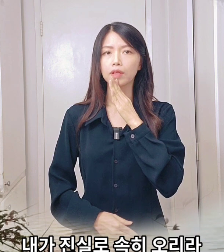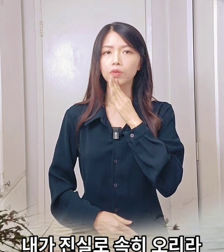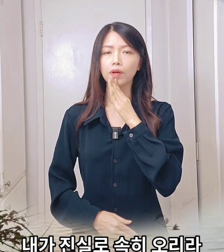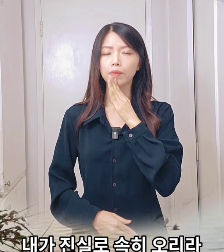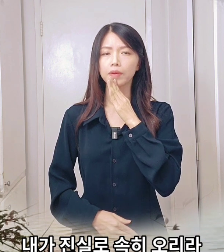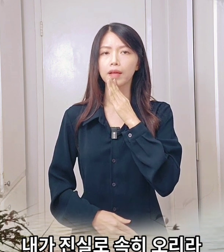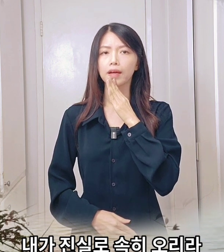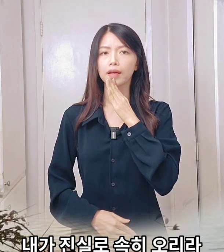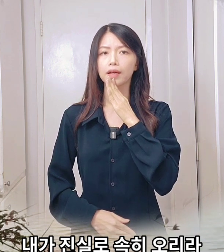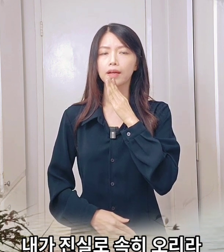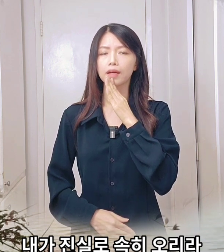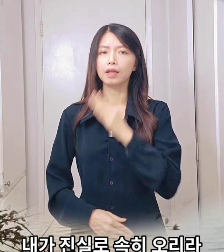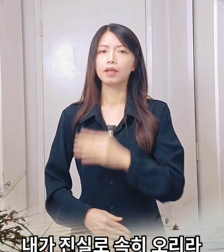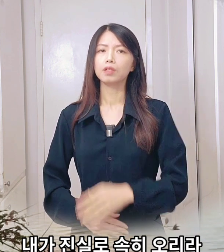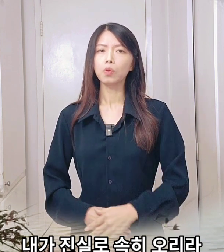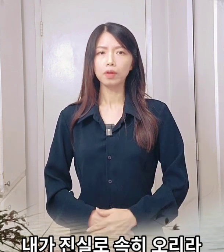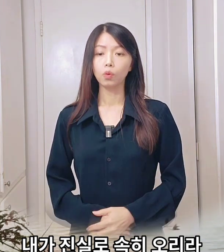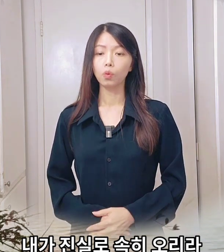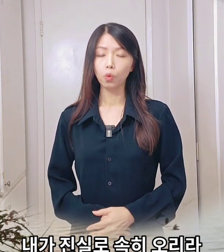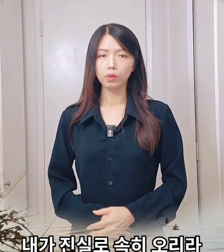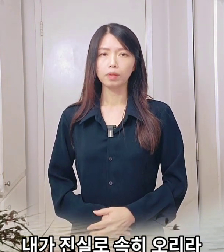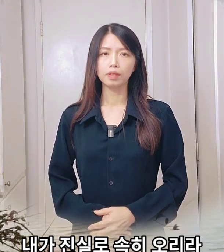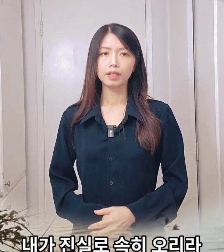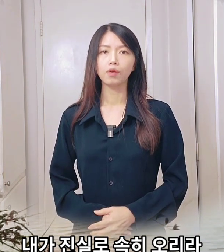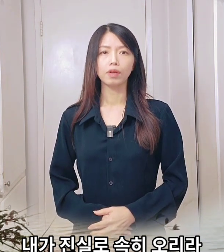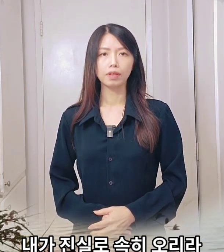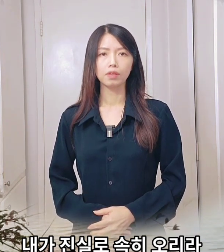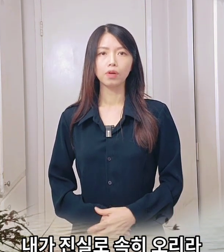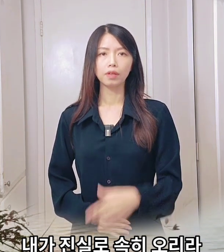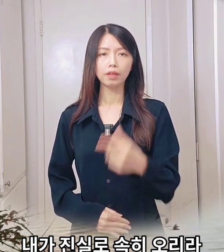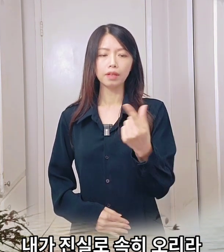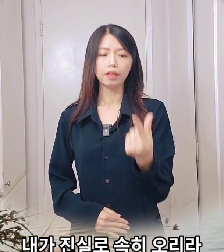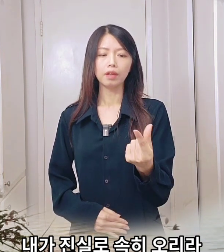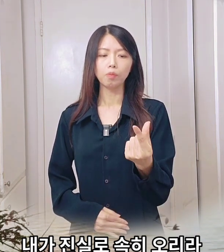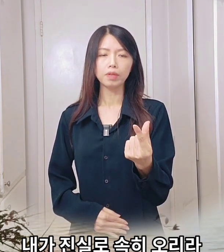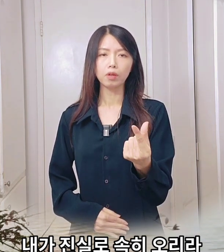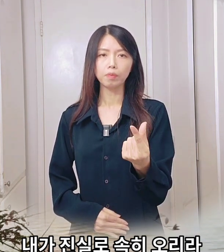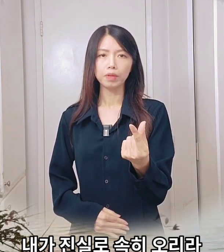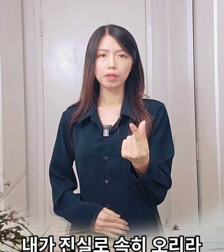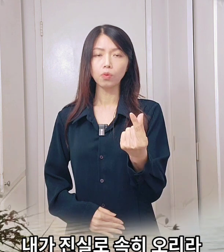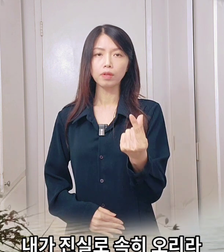이런 뜻의 수어가 됩니다. 속히, 곧이라고 하는 뜻의 수어는